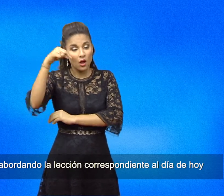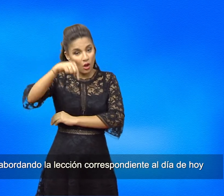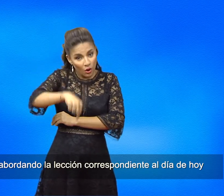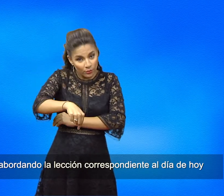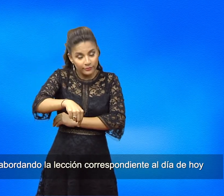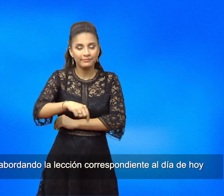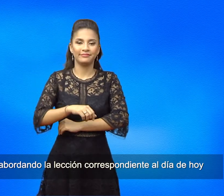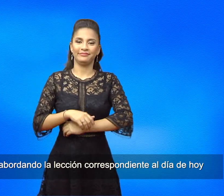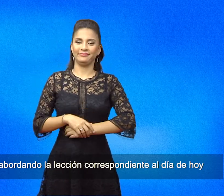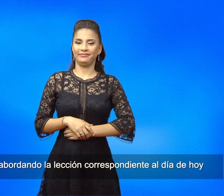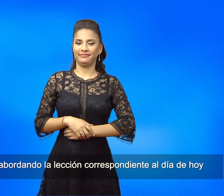día de hoy